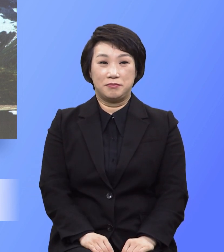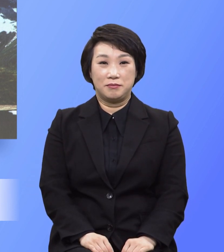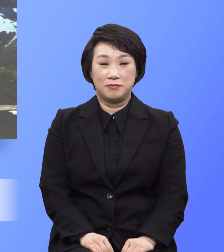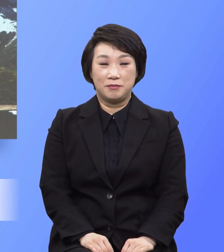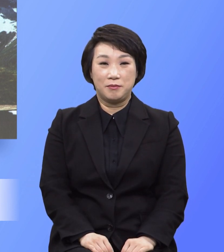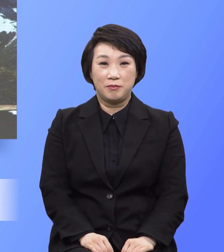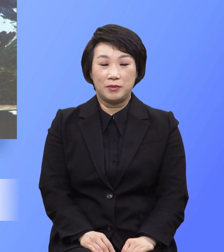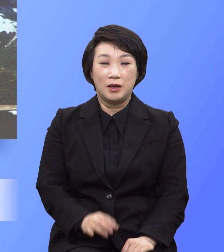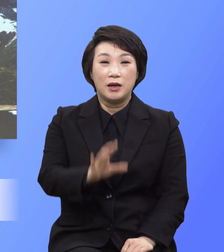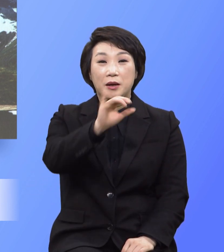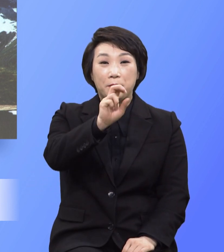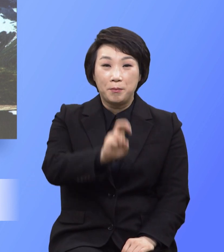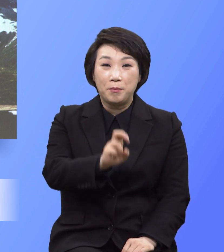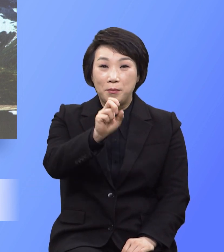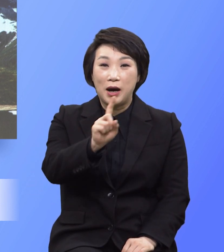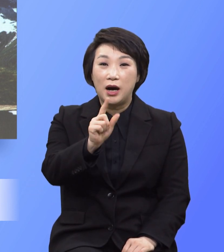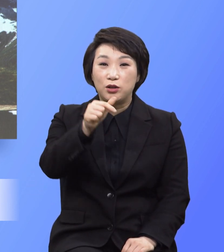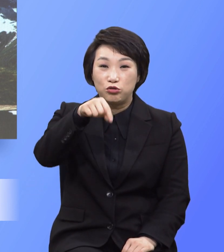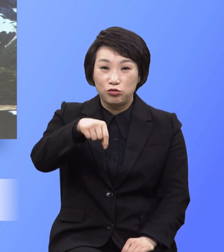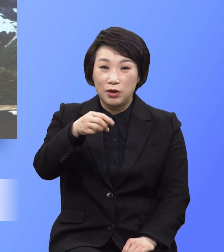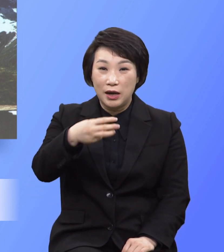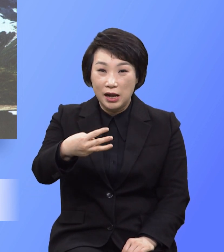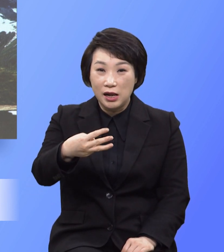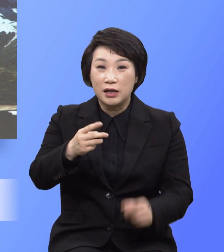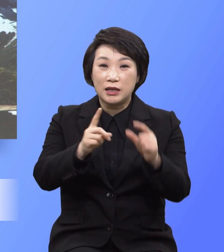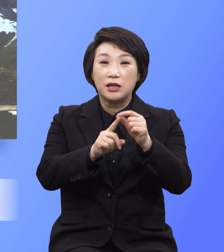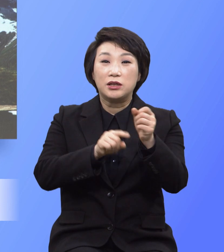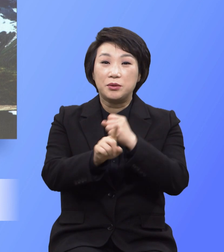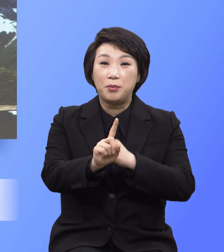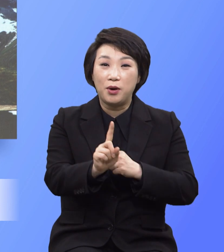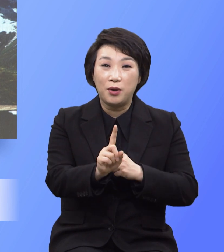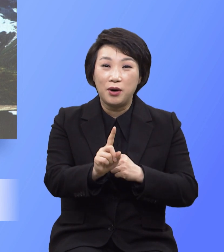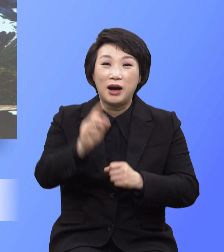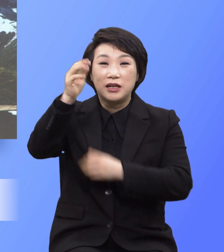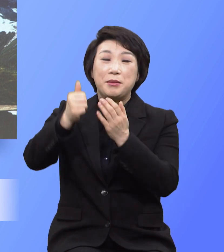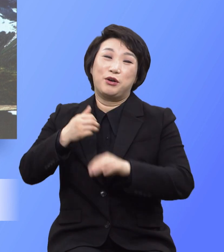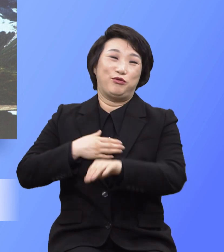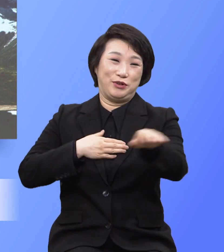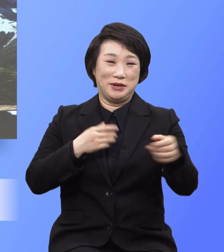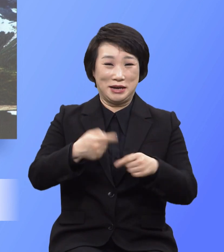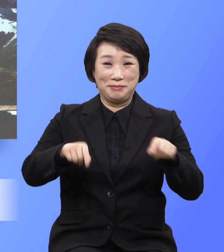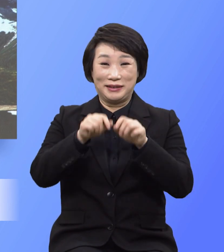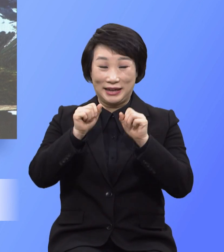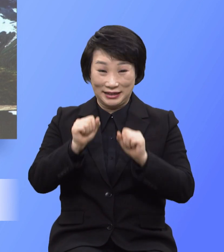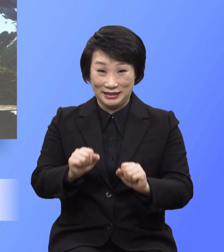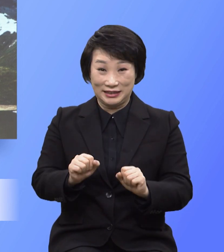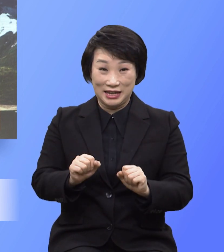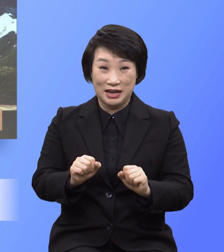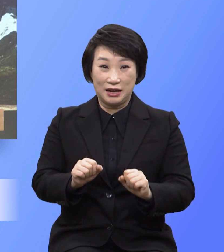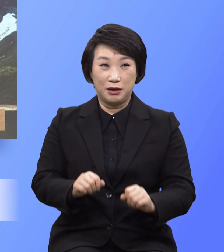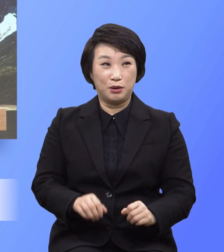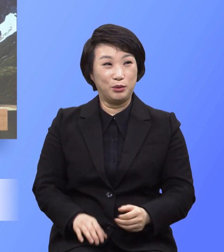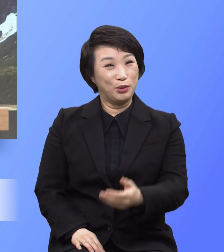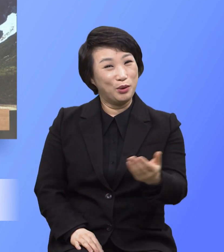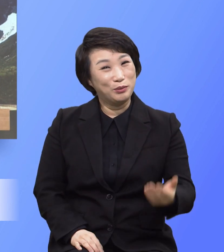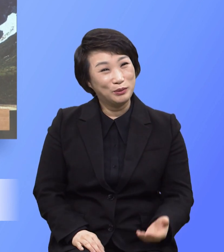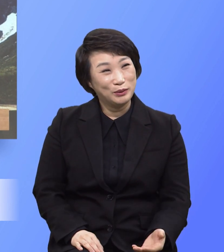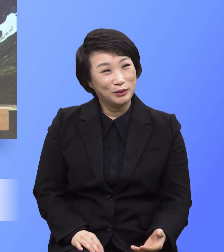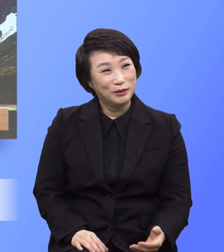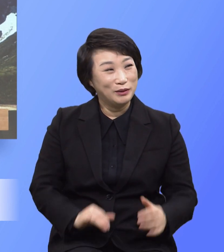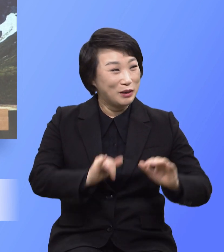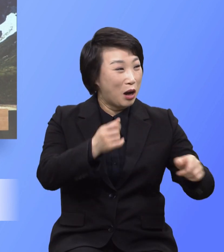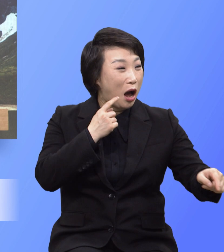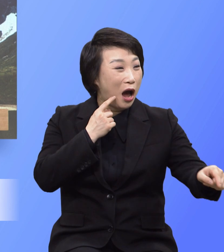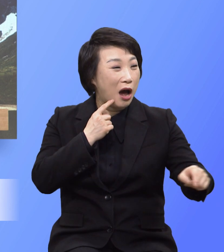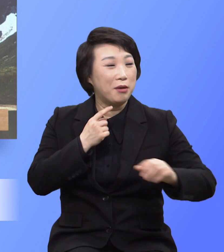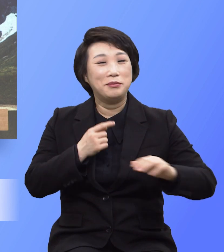그래서 임마누엘이라고 하는 말은 하나님이 우리와 함께 계시다. 세상에 부러울 게 뭐